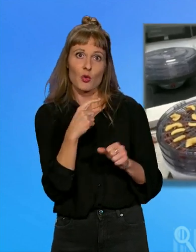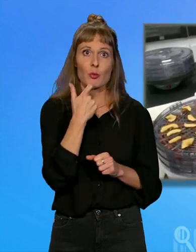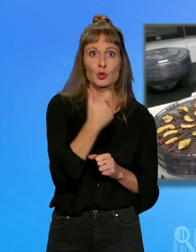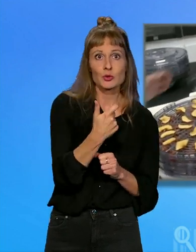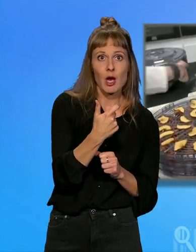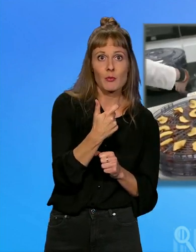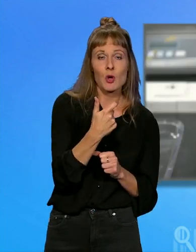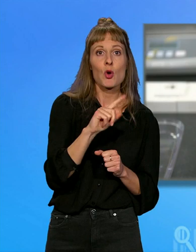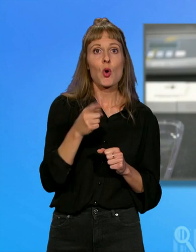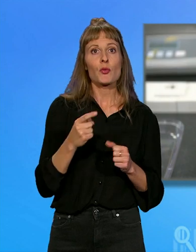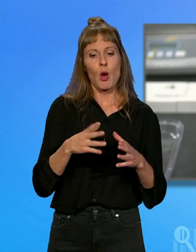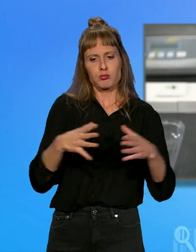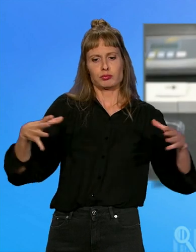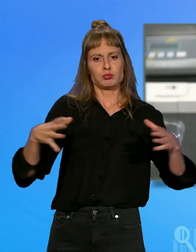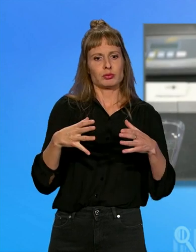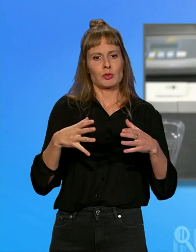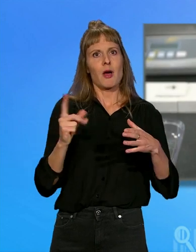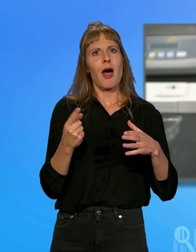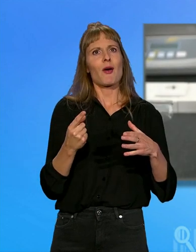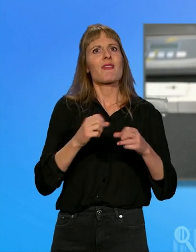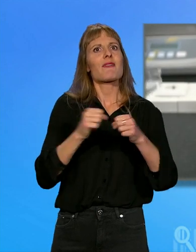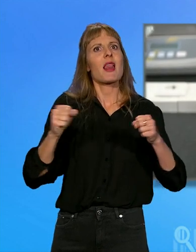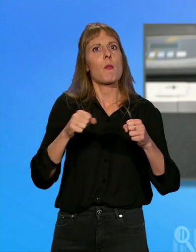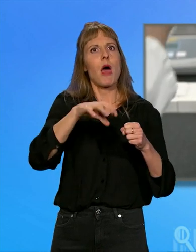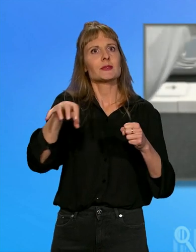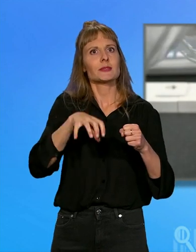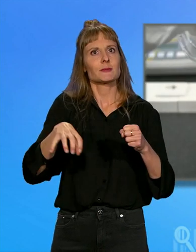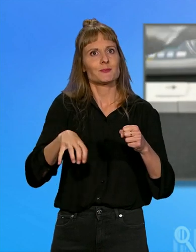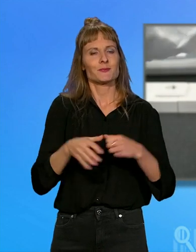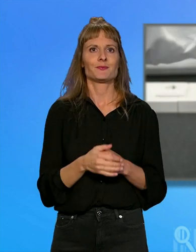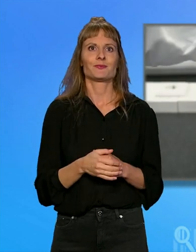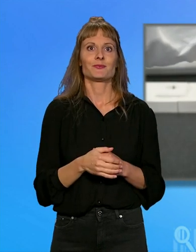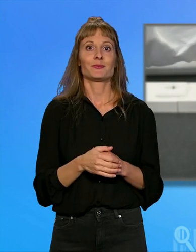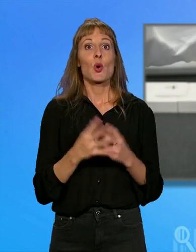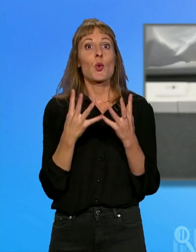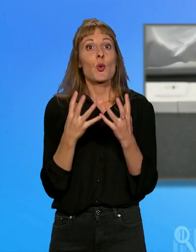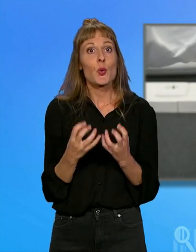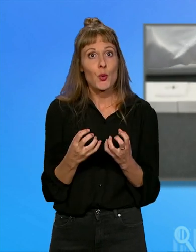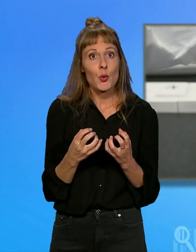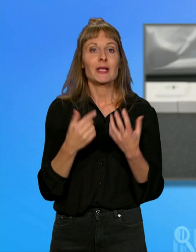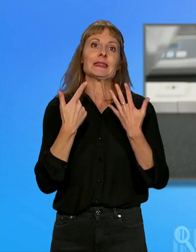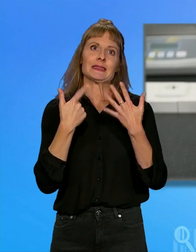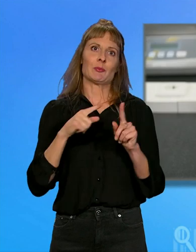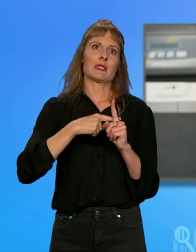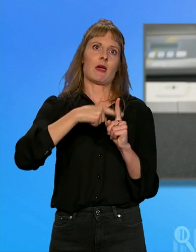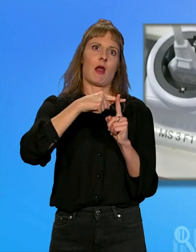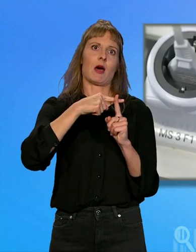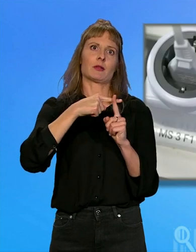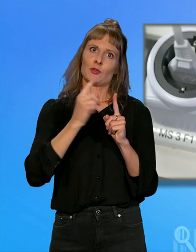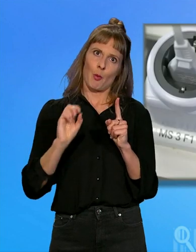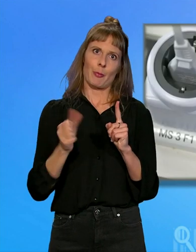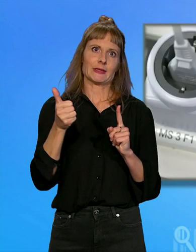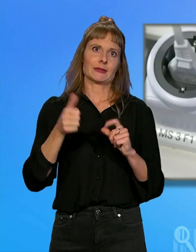man tatsächlich dörren? Gedörrt wird mit meist 70 Grad, um das beste Ergebnis für schwierig dörrendes Gut zu